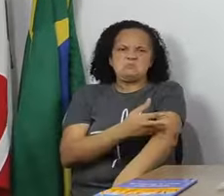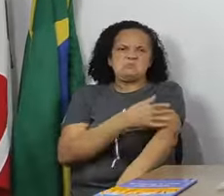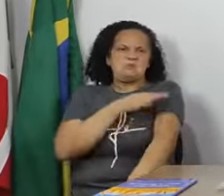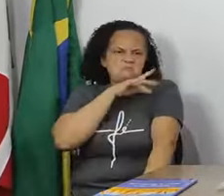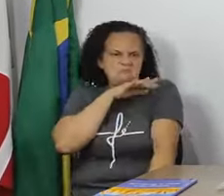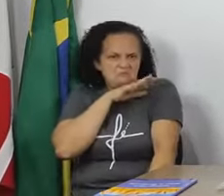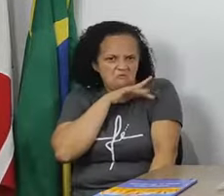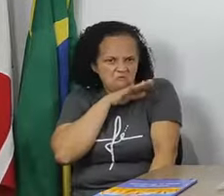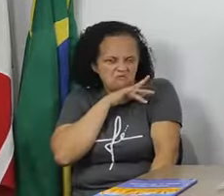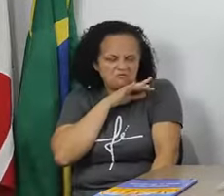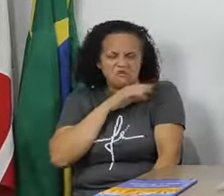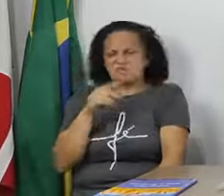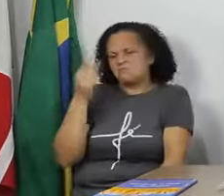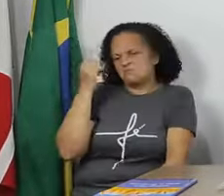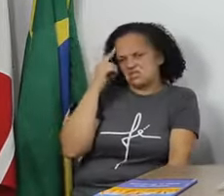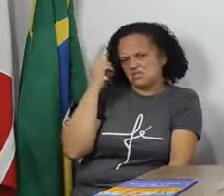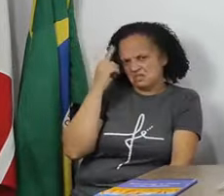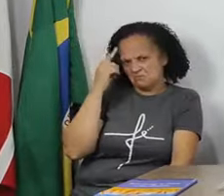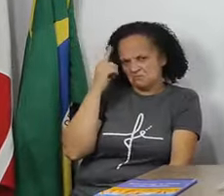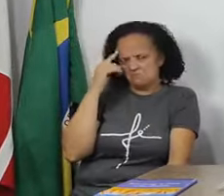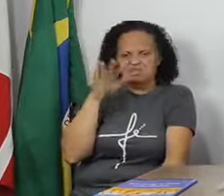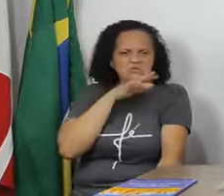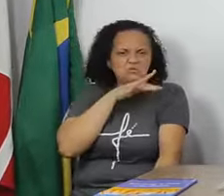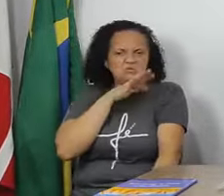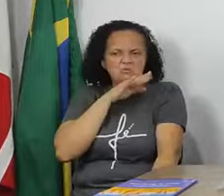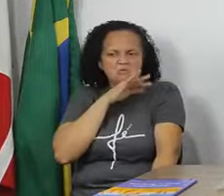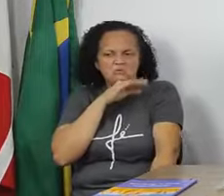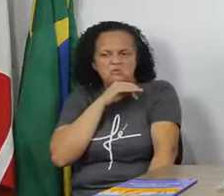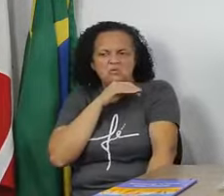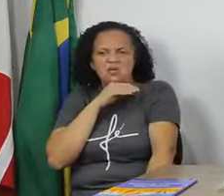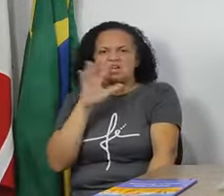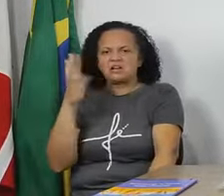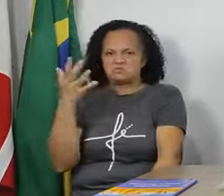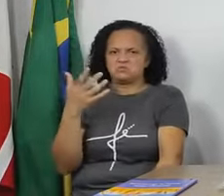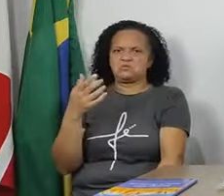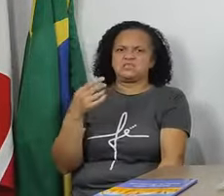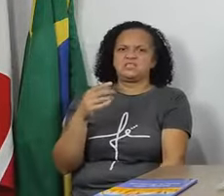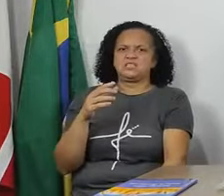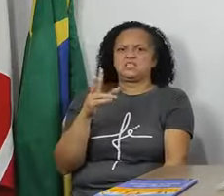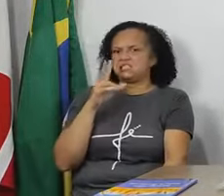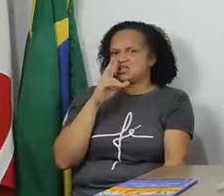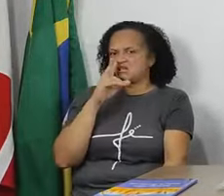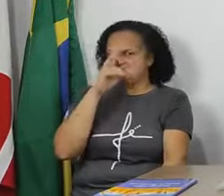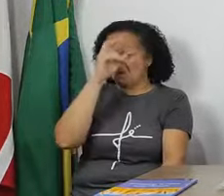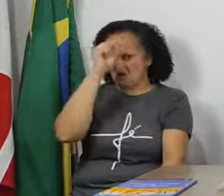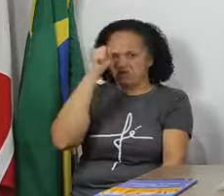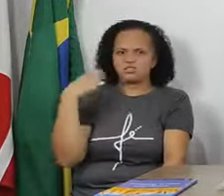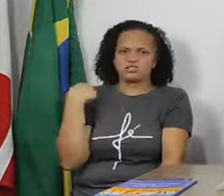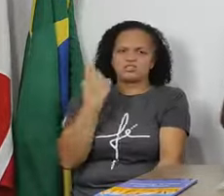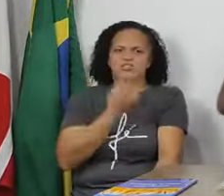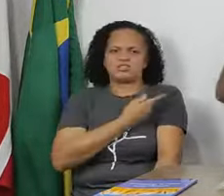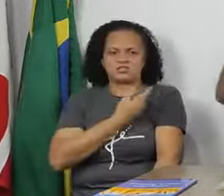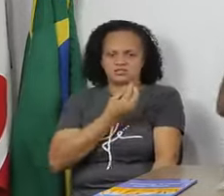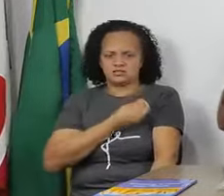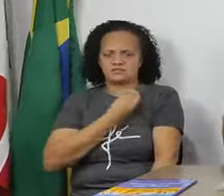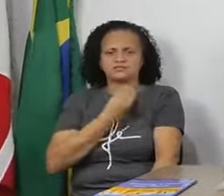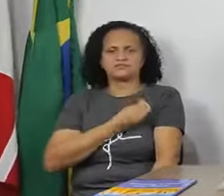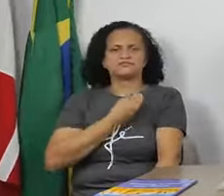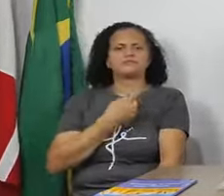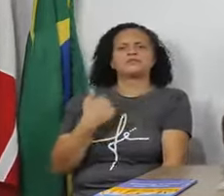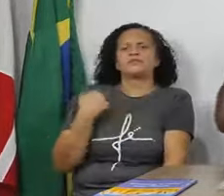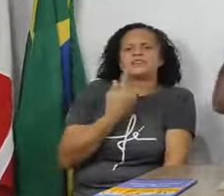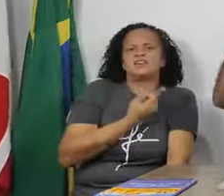pensamentos negativos nos controlem, nos dominem, entendeu? E a gente acabar vivendo nessa